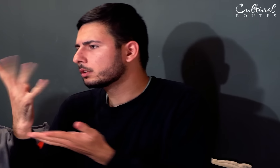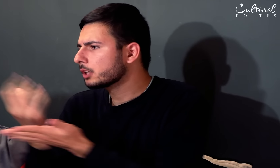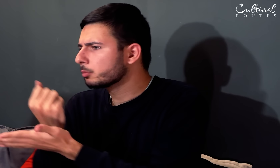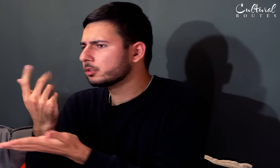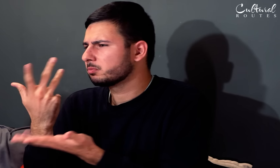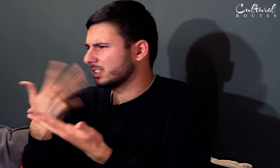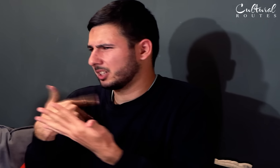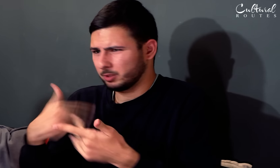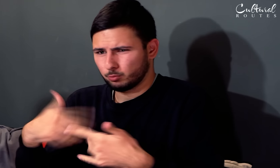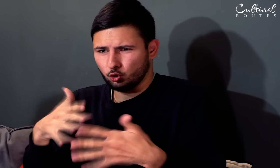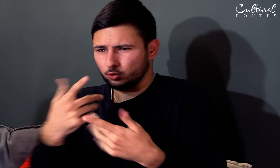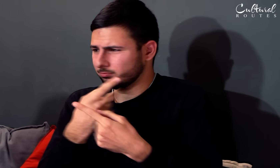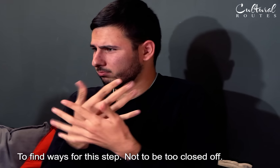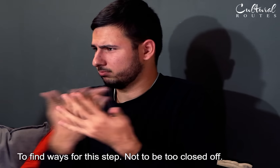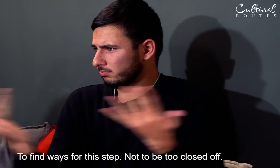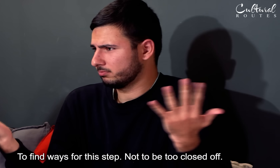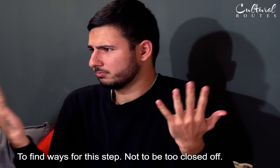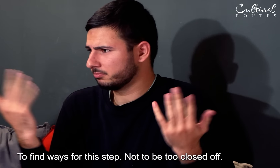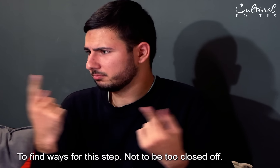да намерим начини за тая крачка.